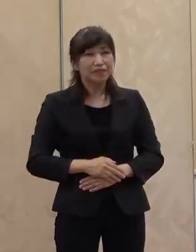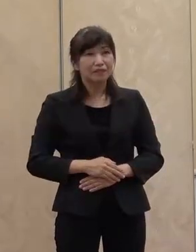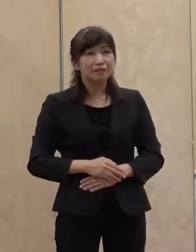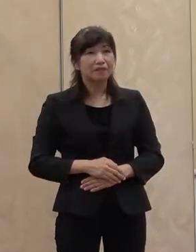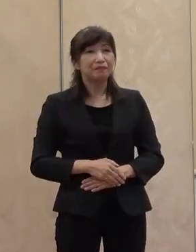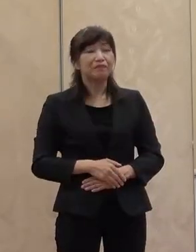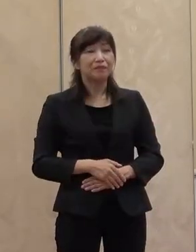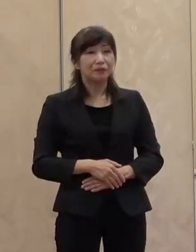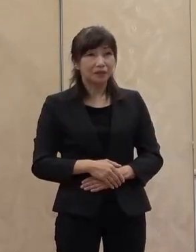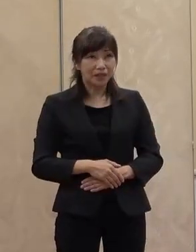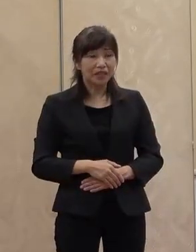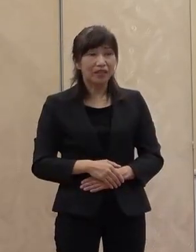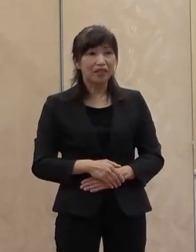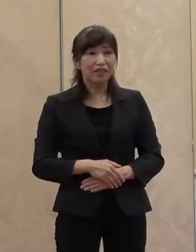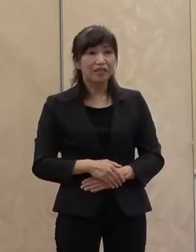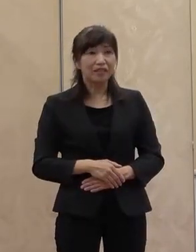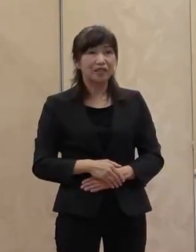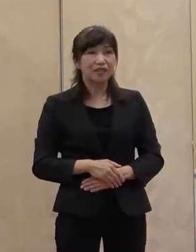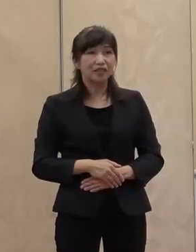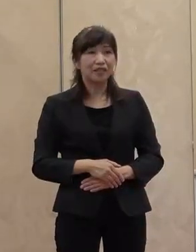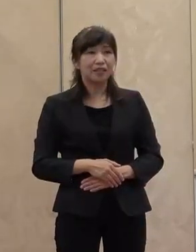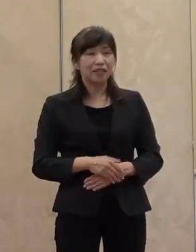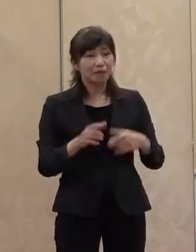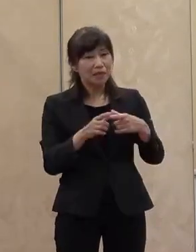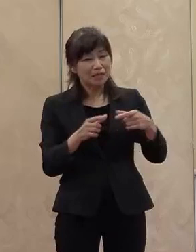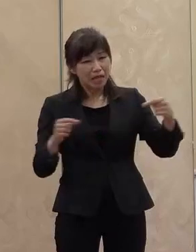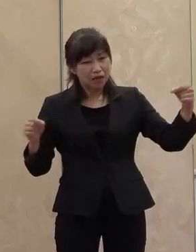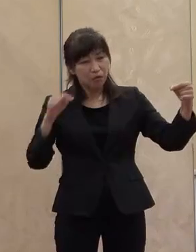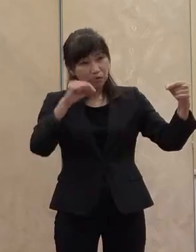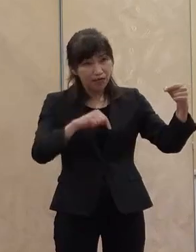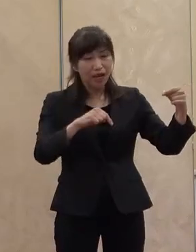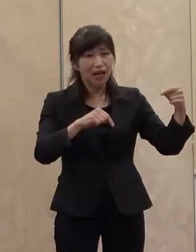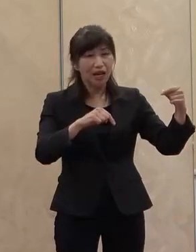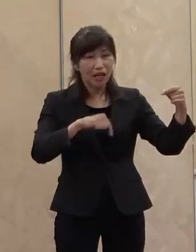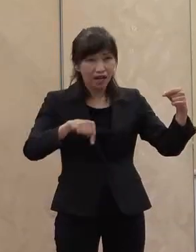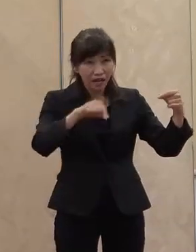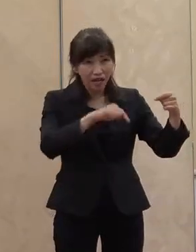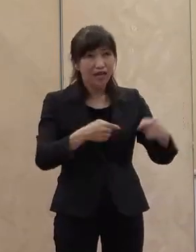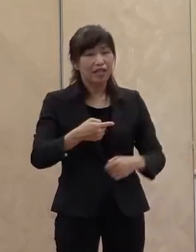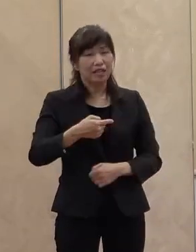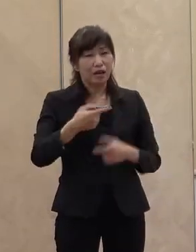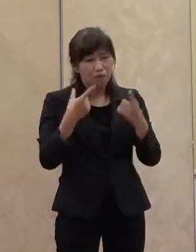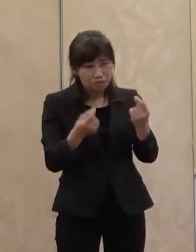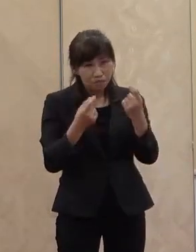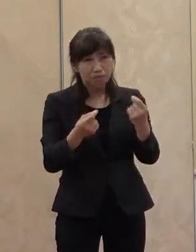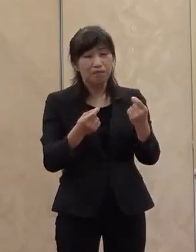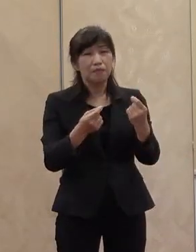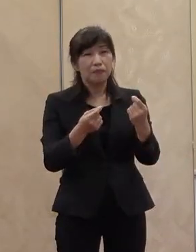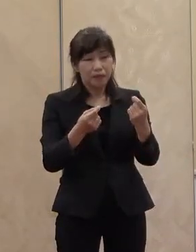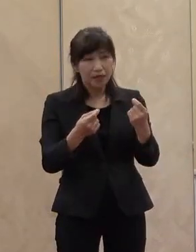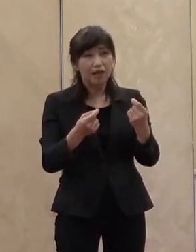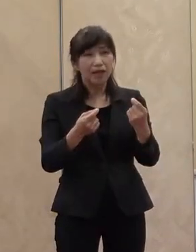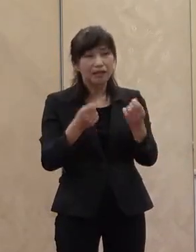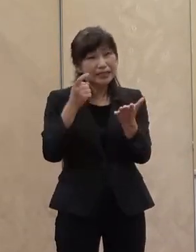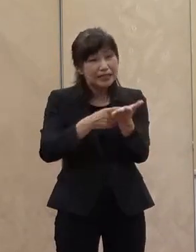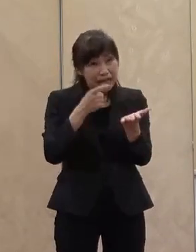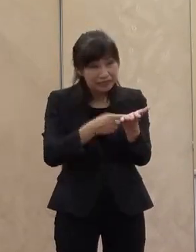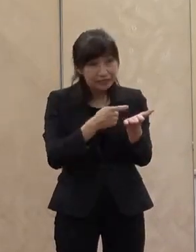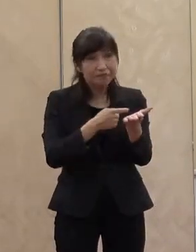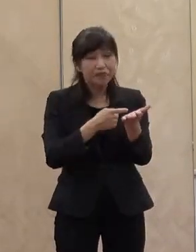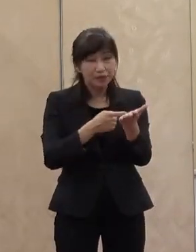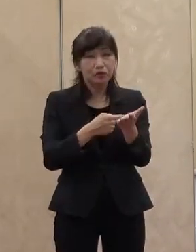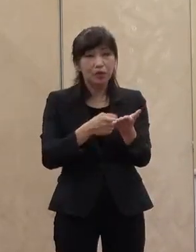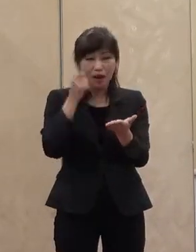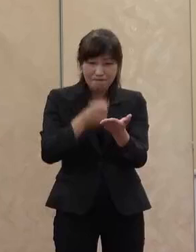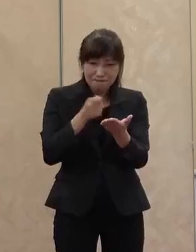ですね、やっぱり税制制度があって、ビザの制度があって、日本っていうのはそういう国家